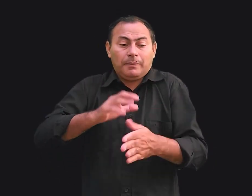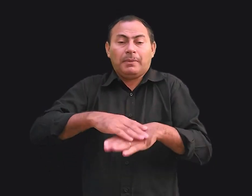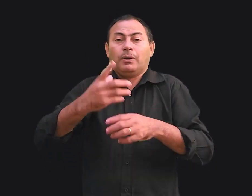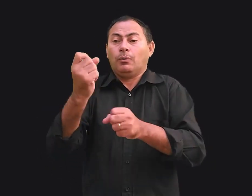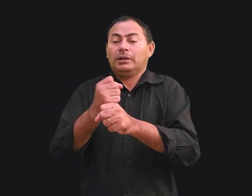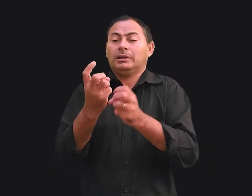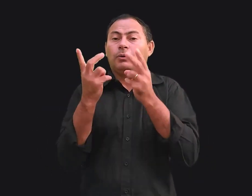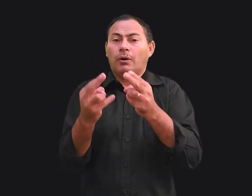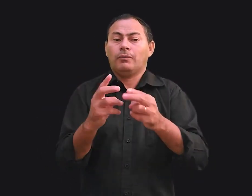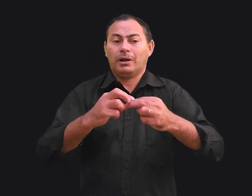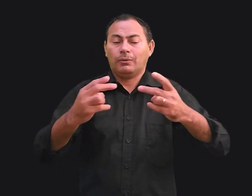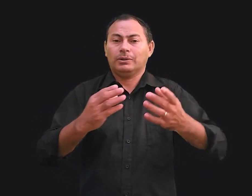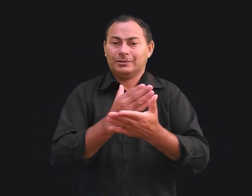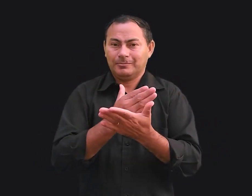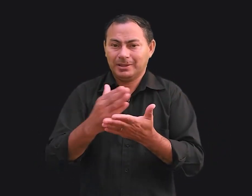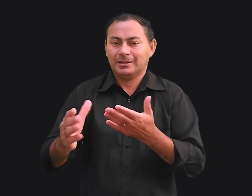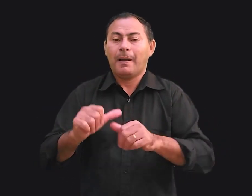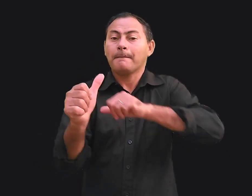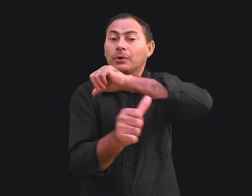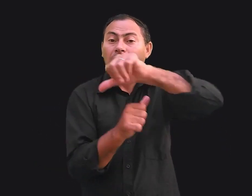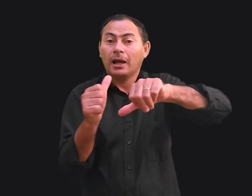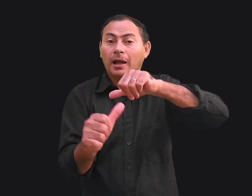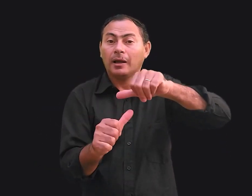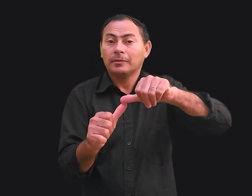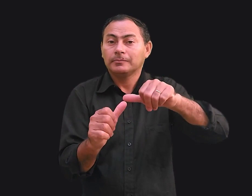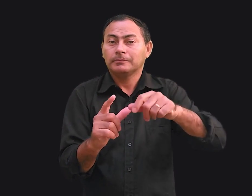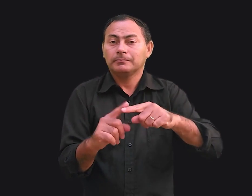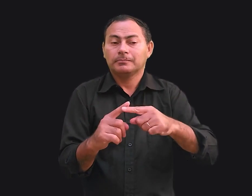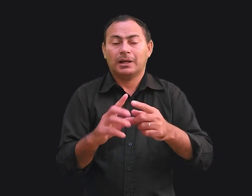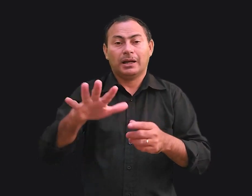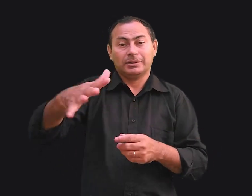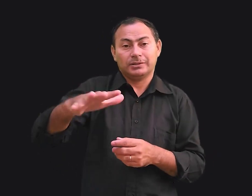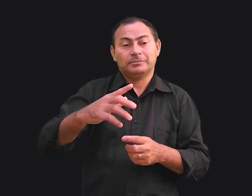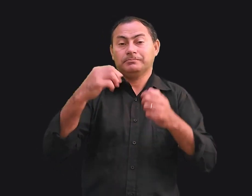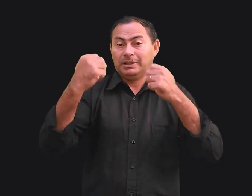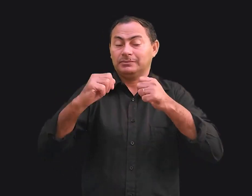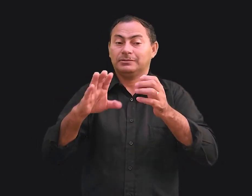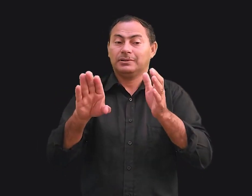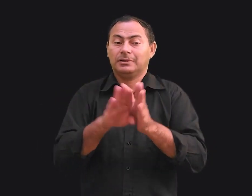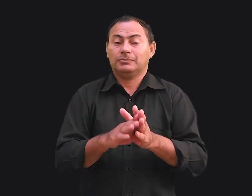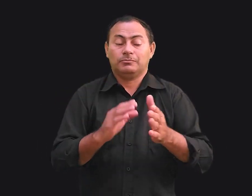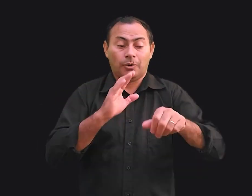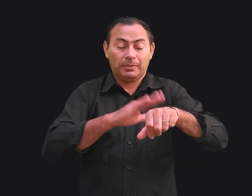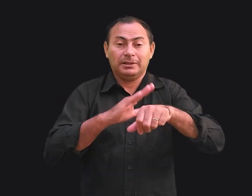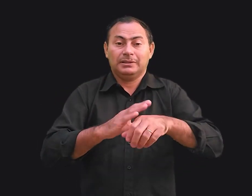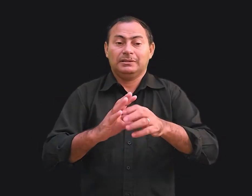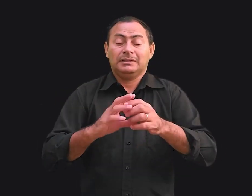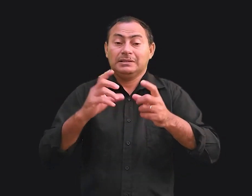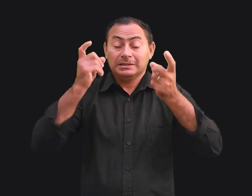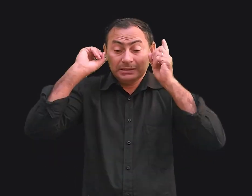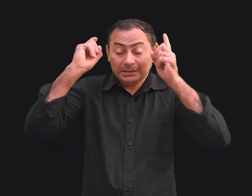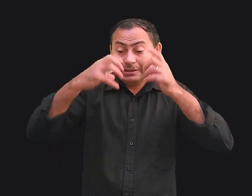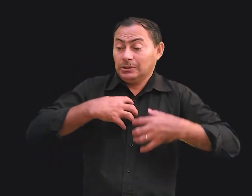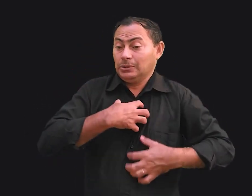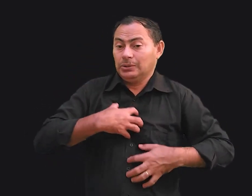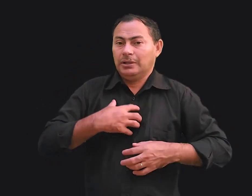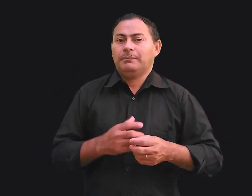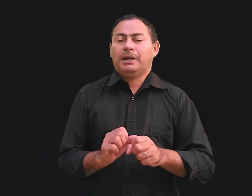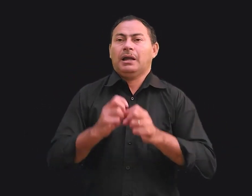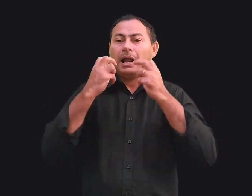mais um ano como este, as coisas começaram a mudar. Às vezes precisamos chegar no ponto do desespero para